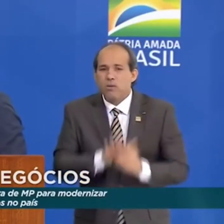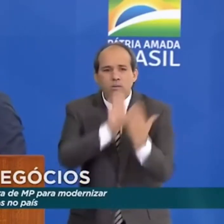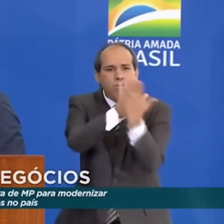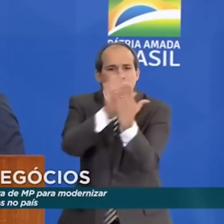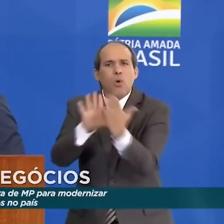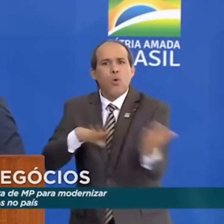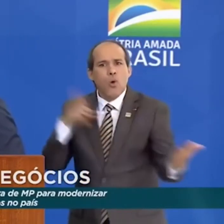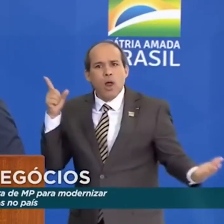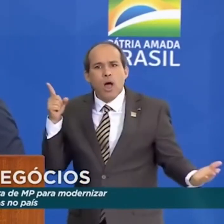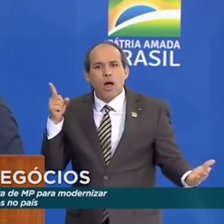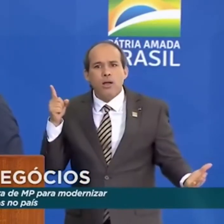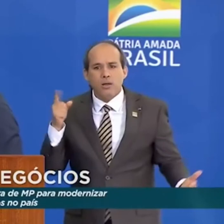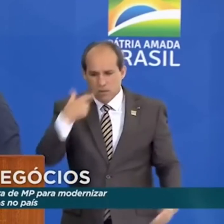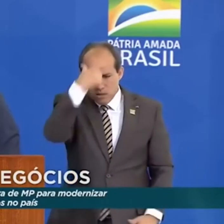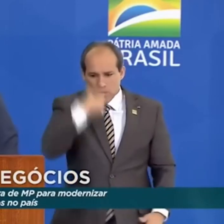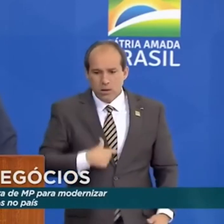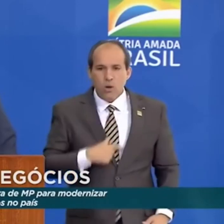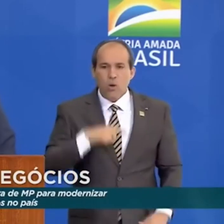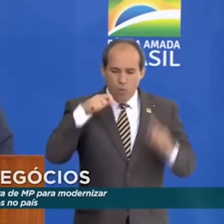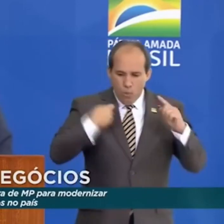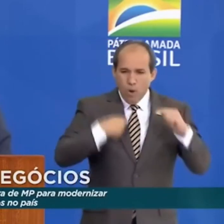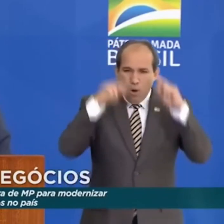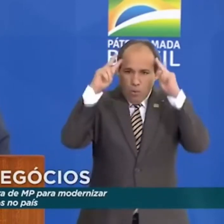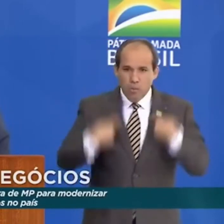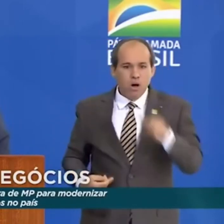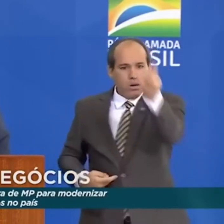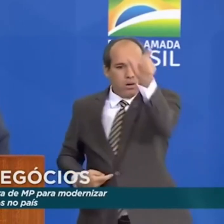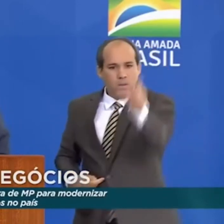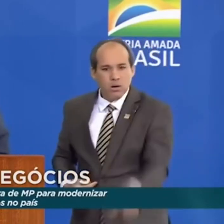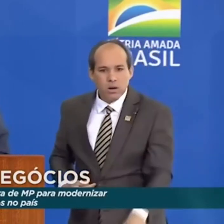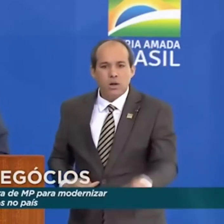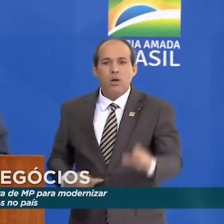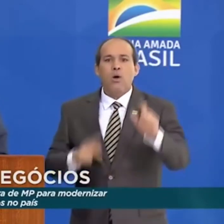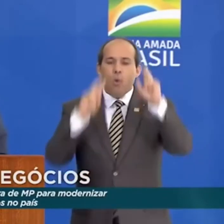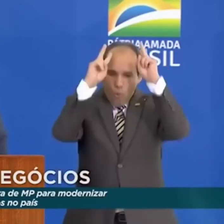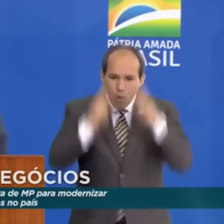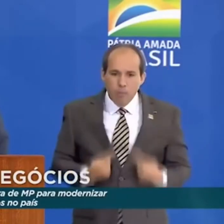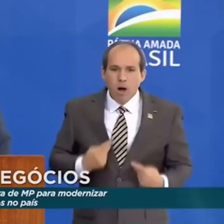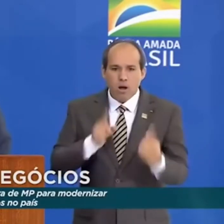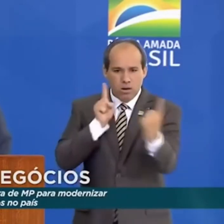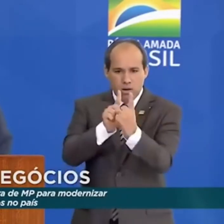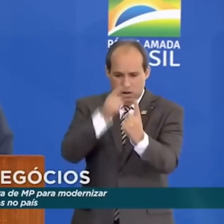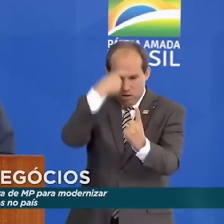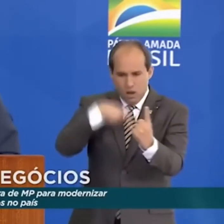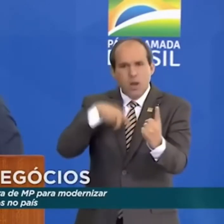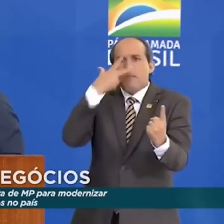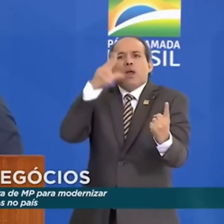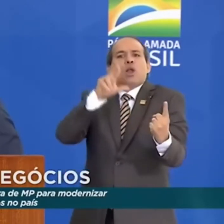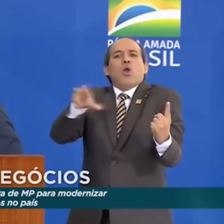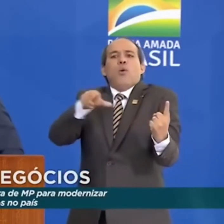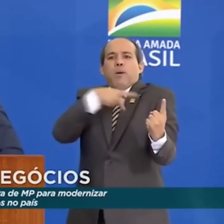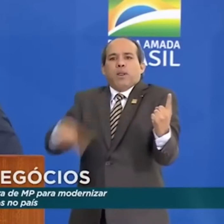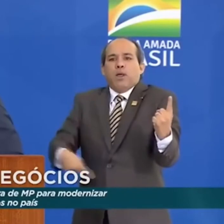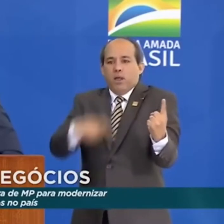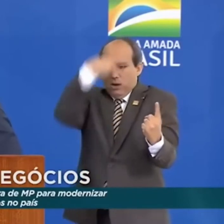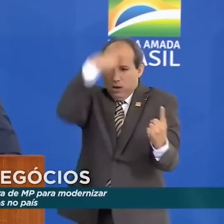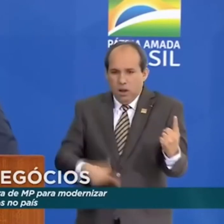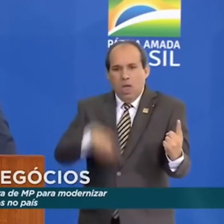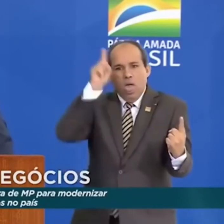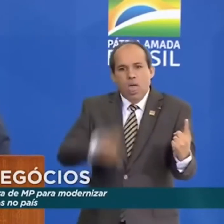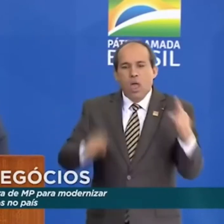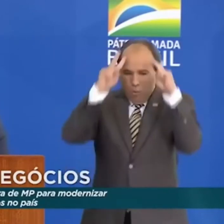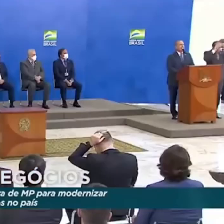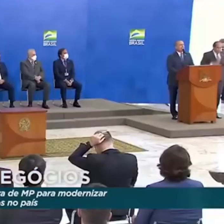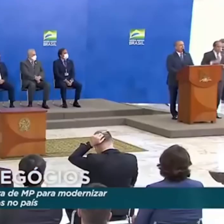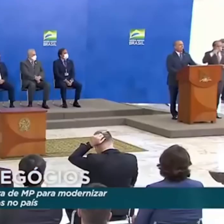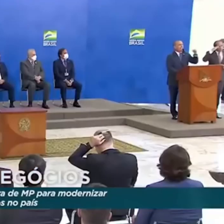era de um ser humano para outro ser humano. Não estava ali o presidente, estava um ser humano, Jair